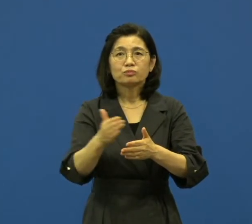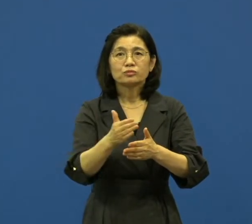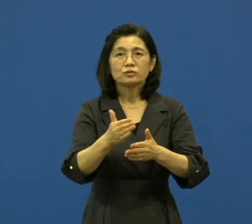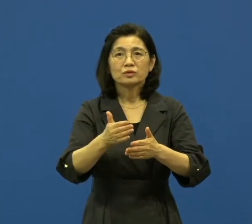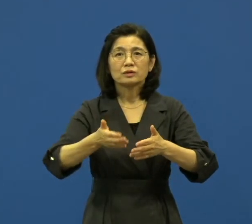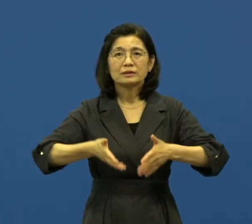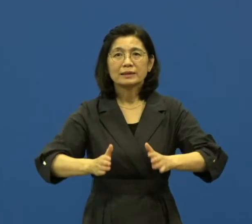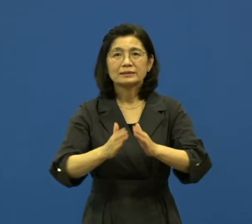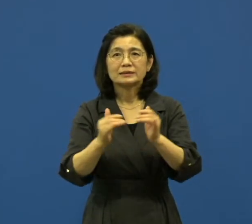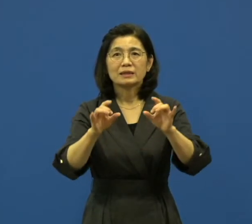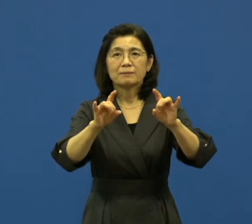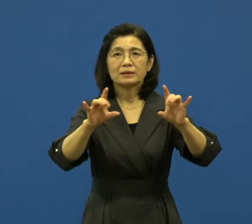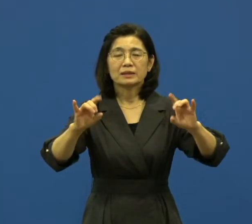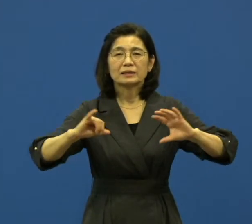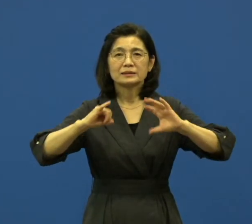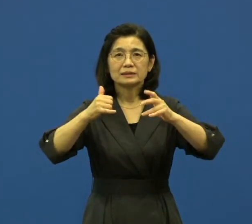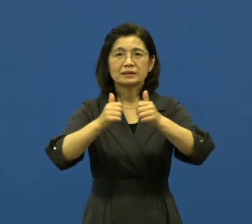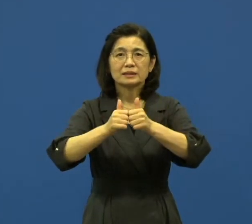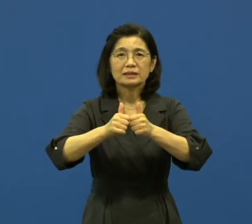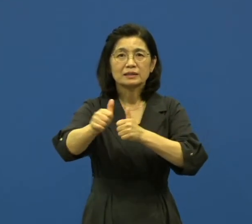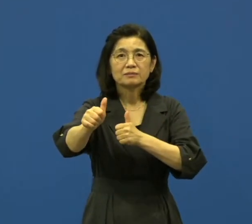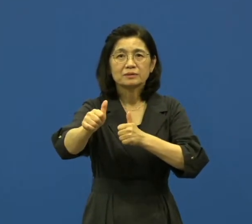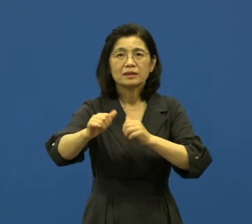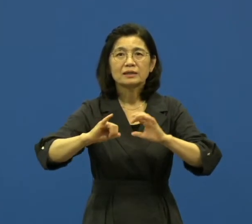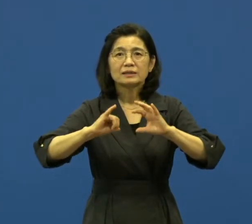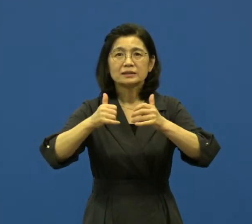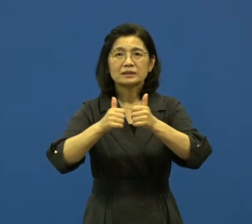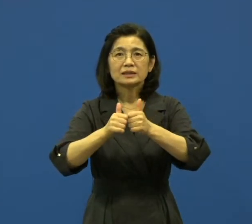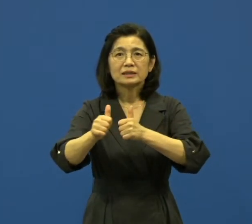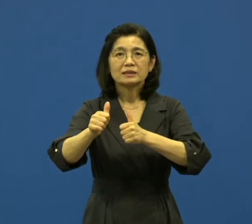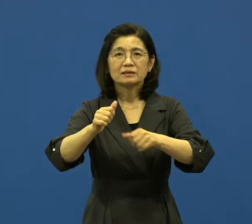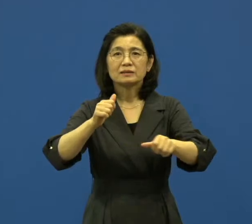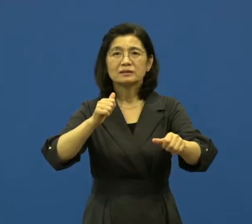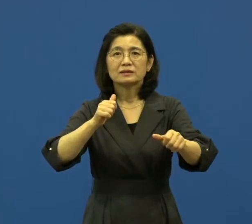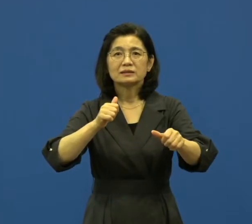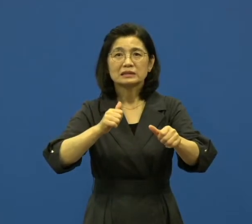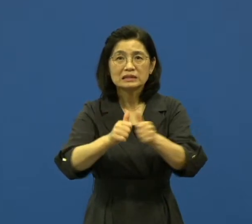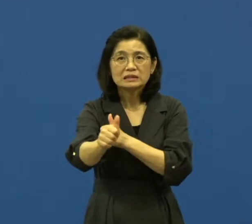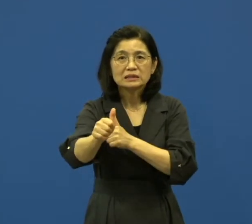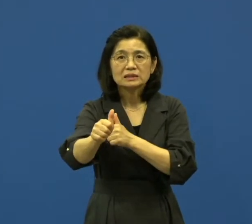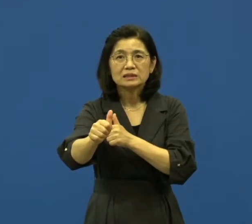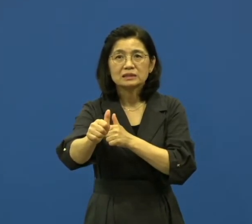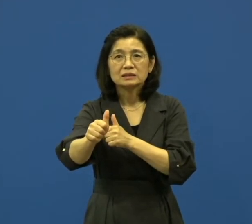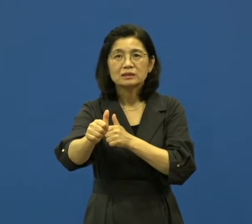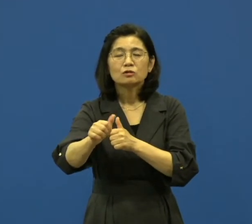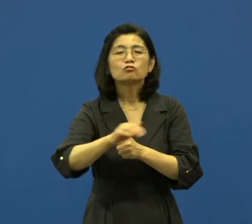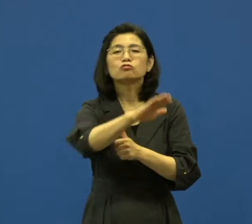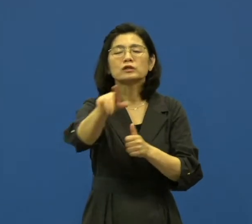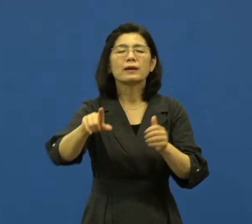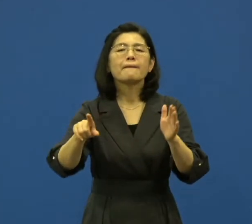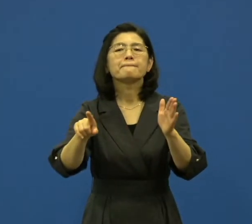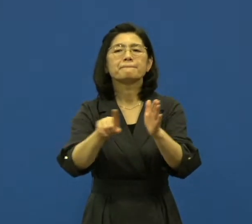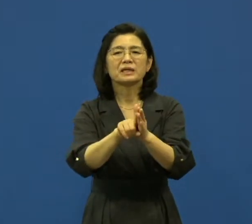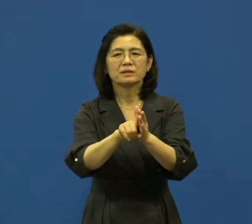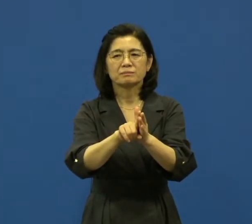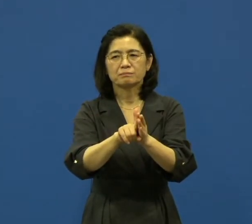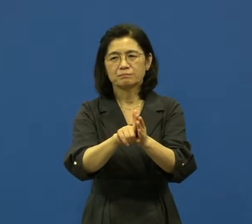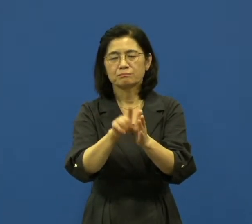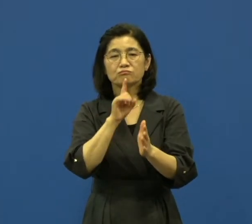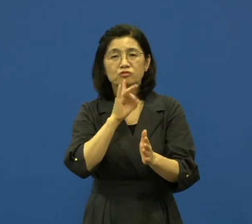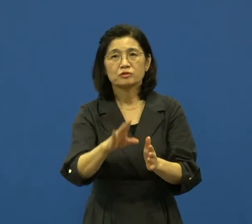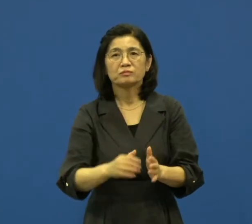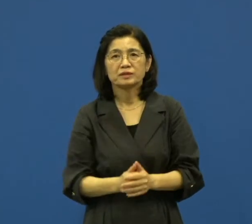이기느니라. 세상을 이기는 승리는 이것이니 무엇이요? 우리의 믿음이니라 그랬어요.